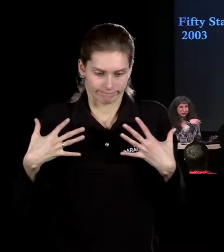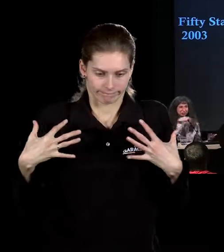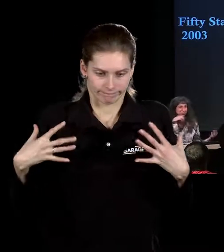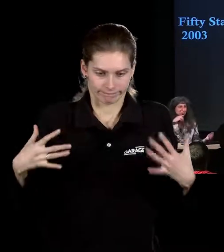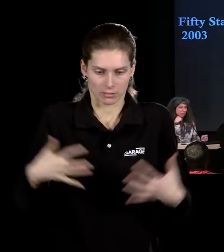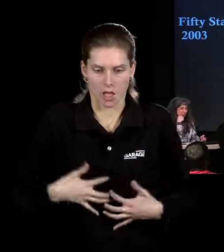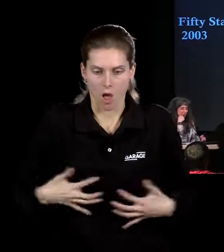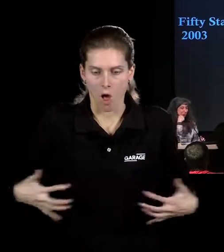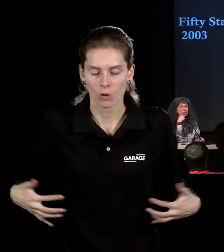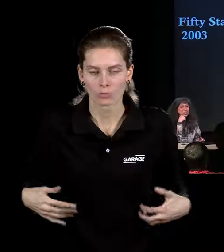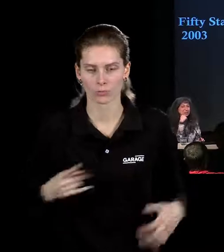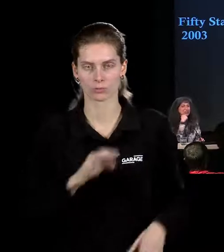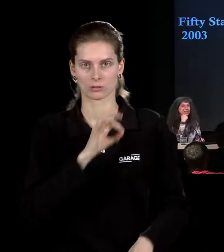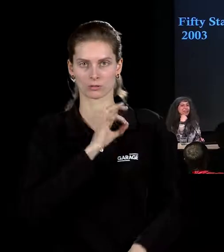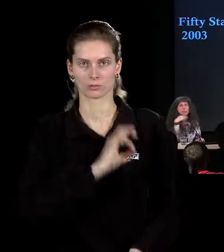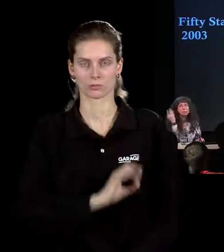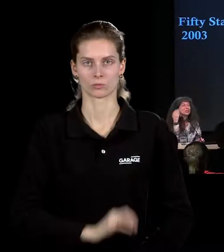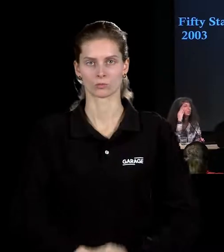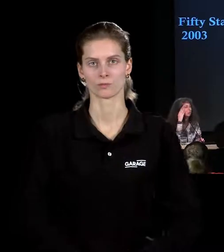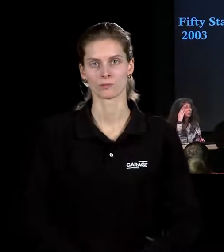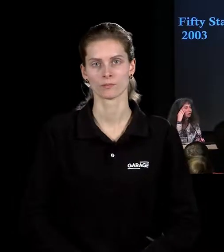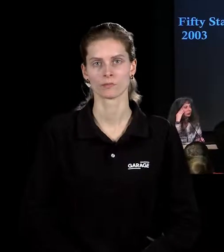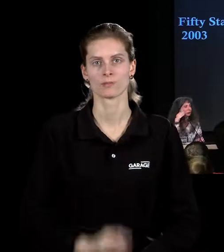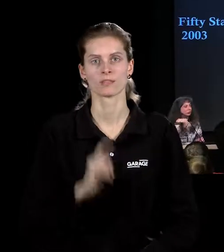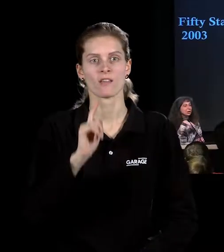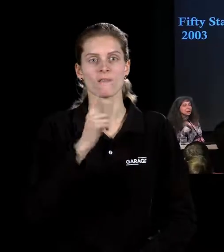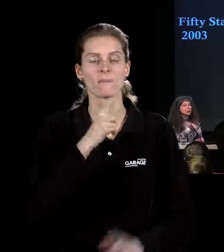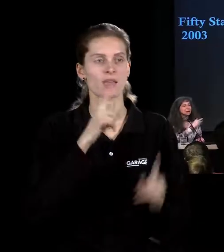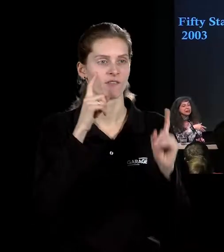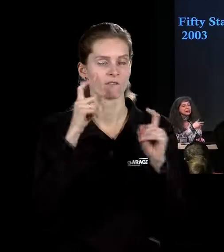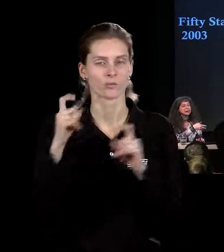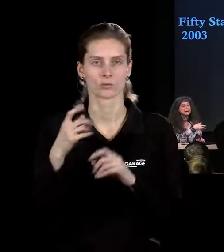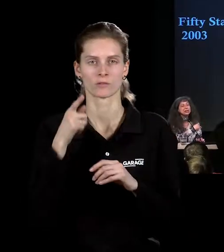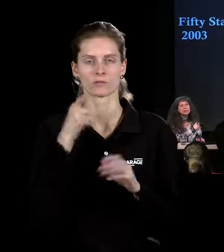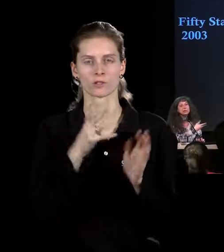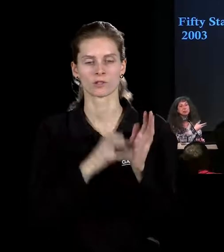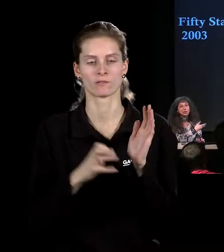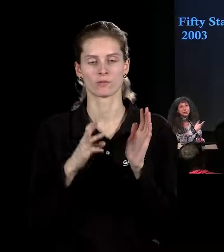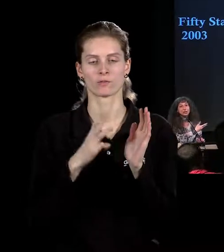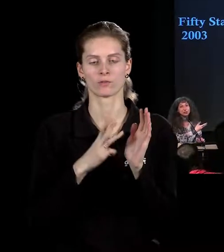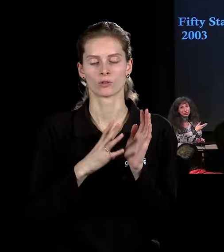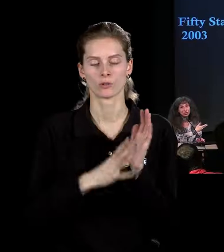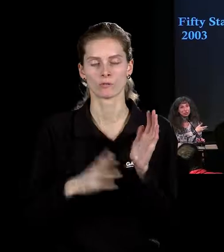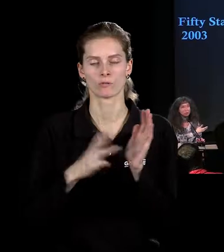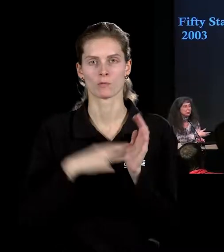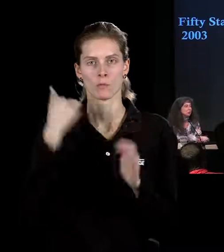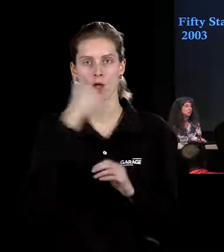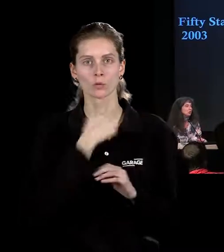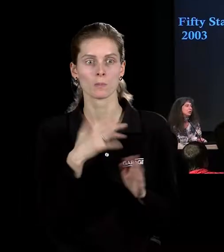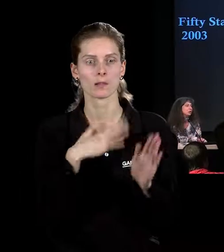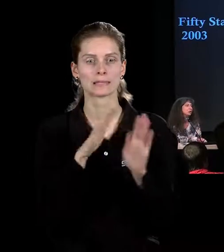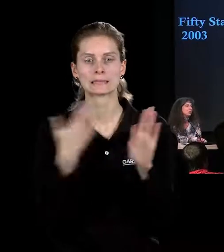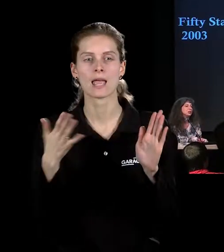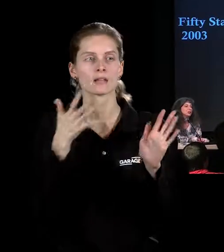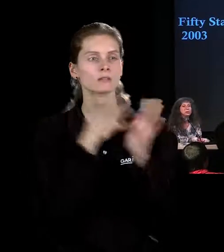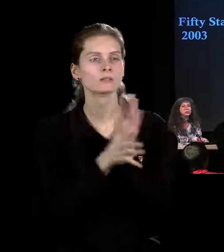этих ребрах, которые он использовал в первой своей фотосессии 98 году, целая серия исследований Америки, которые он